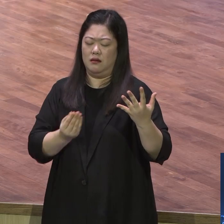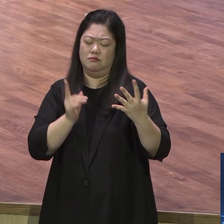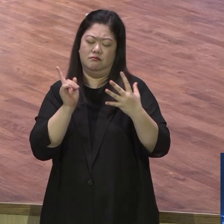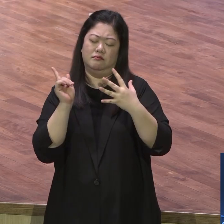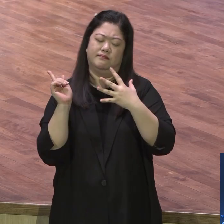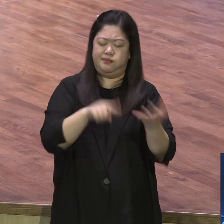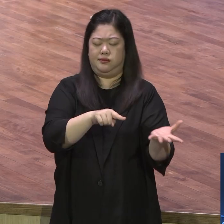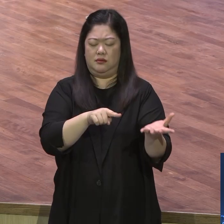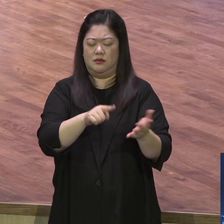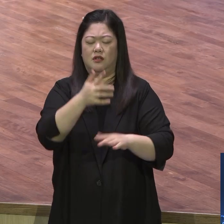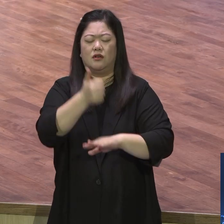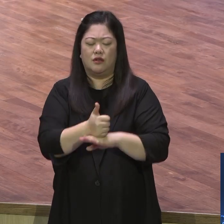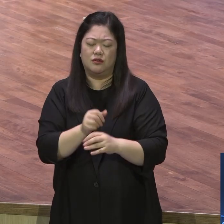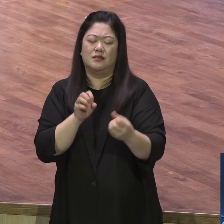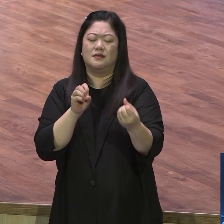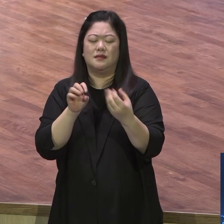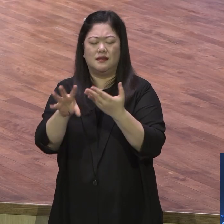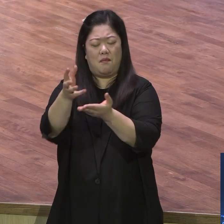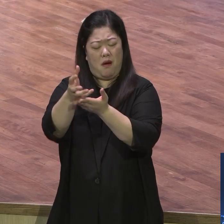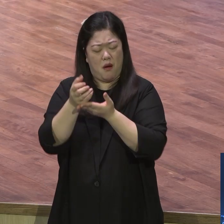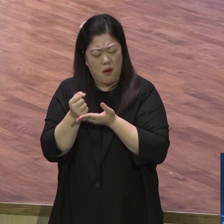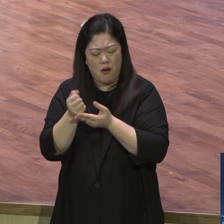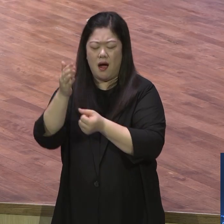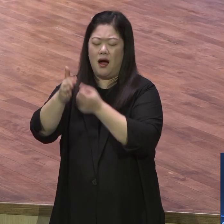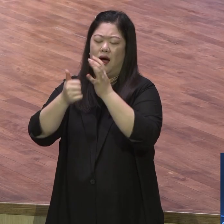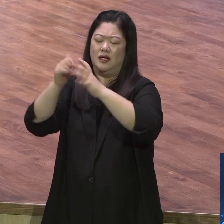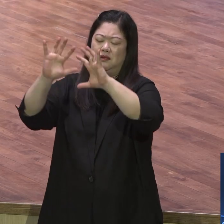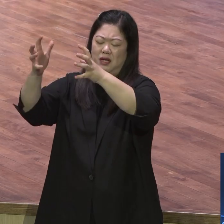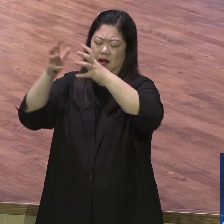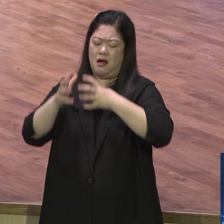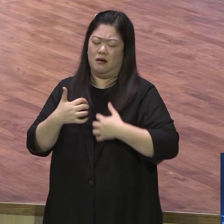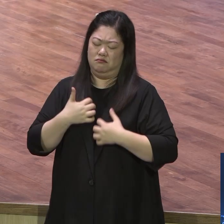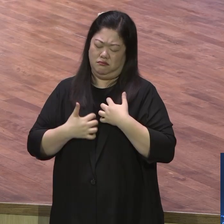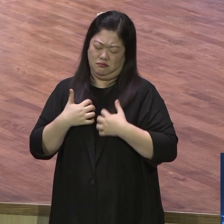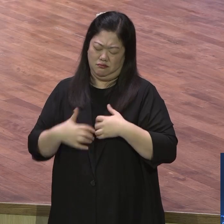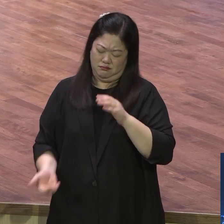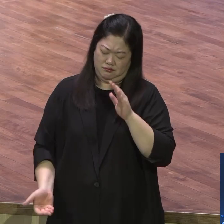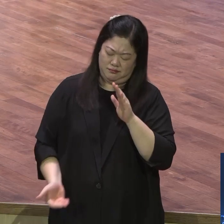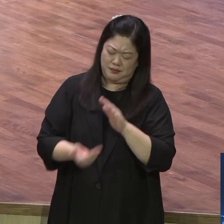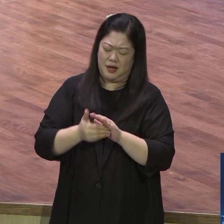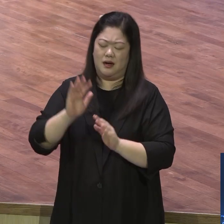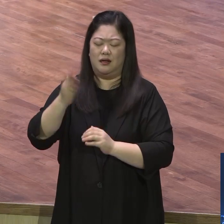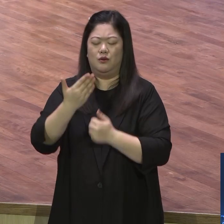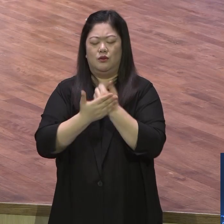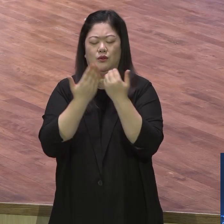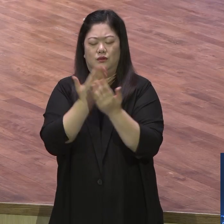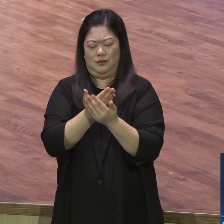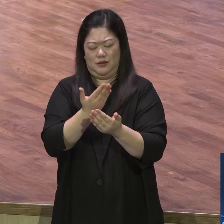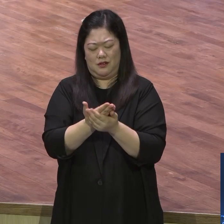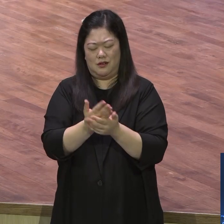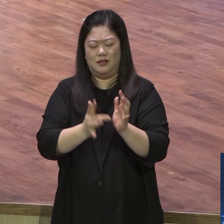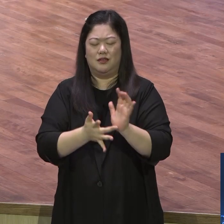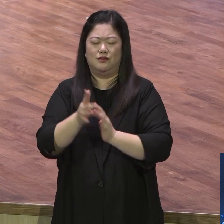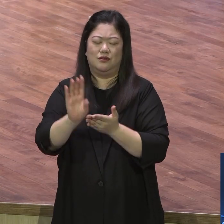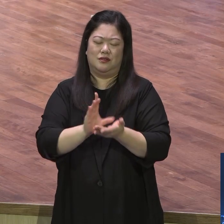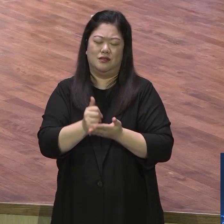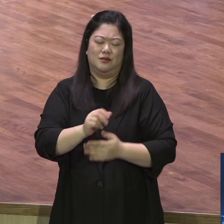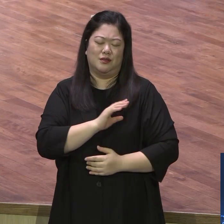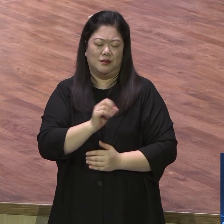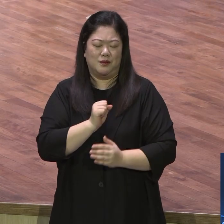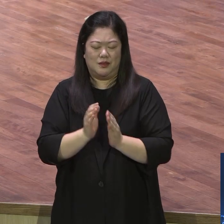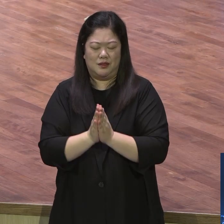응답받으며 주님 주신 하나님의 나라를 누리는 한 주간 되기하여 주옵소서 예수 그리스도는 받들어